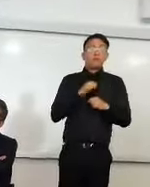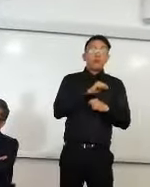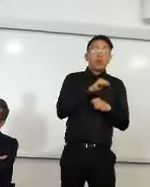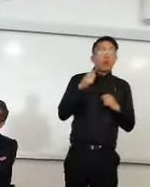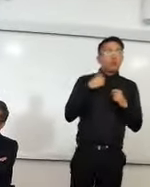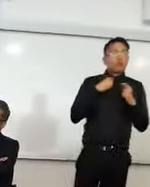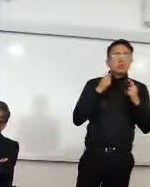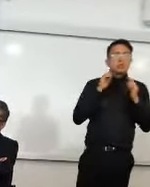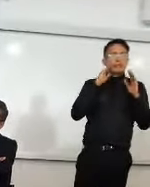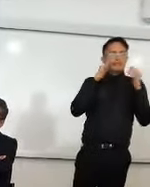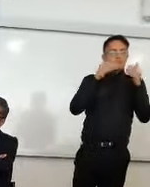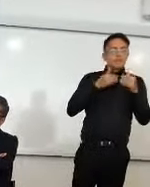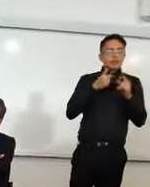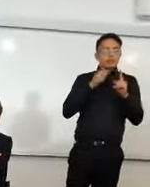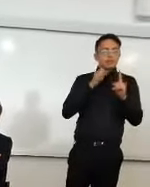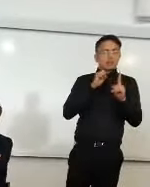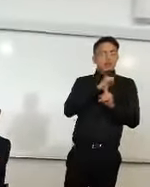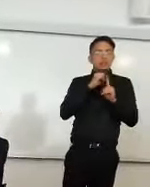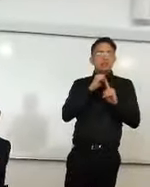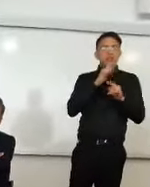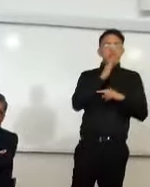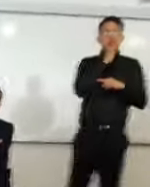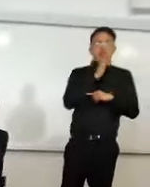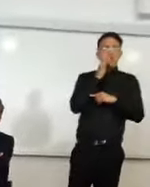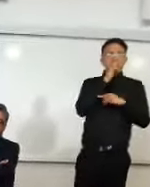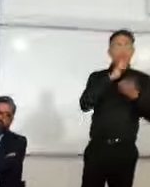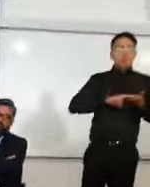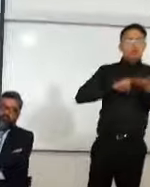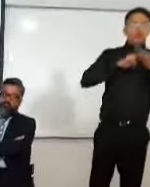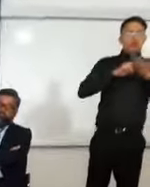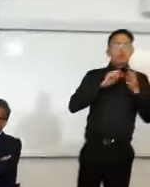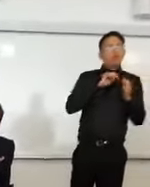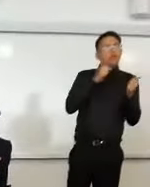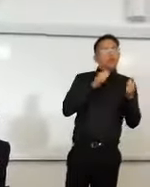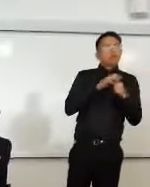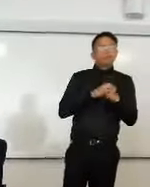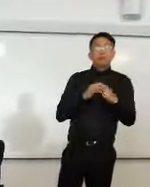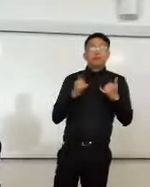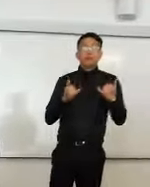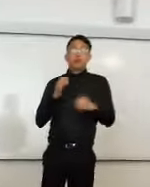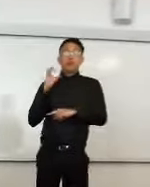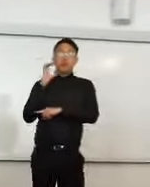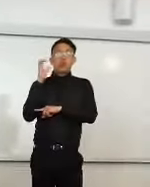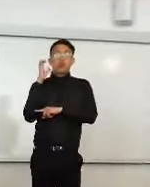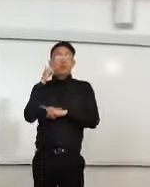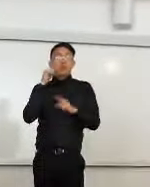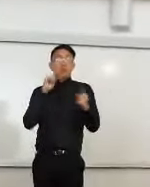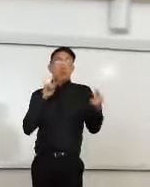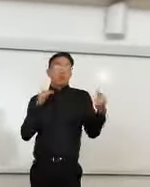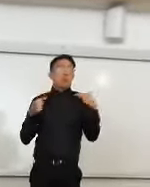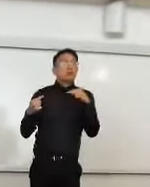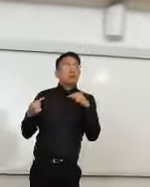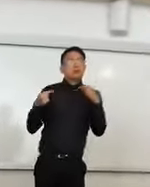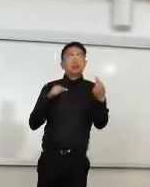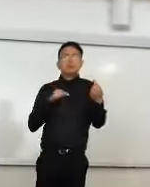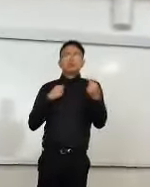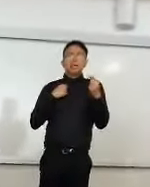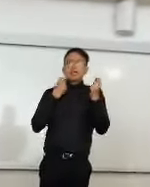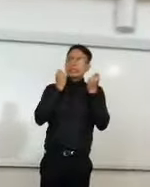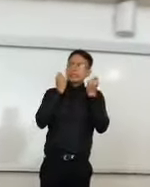a entenderlo desde un enfoque médico rehabilitador, ¿cierto? O sea, Colombia en este momento está con una dinámica de comprensión